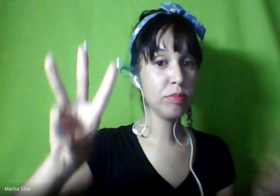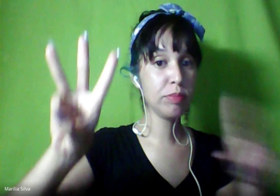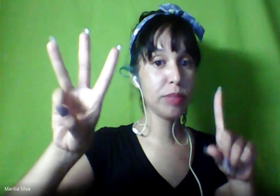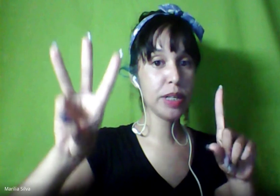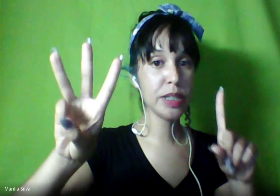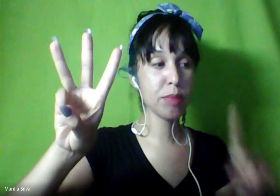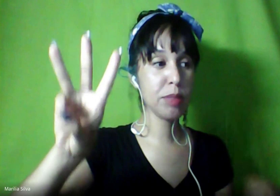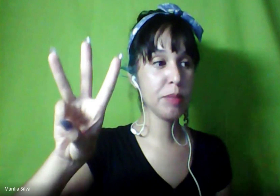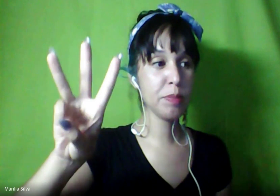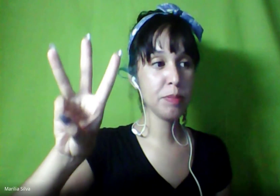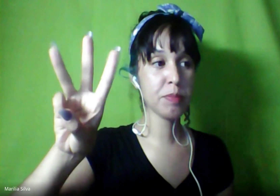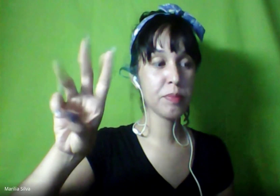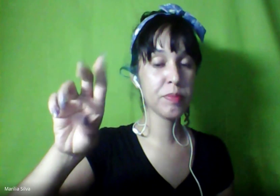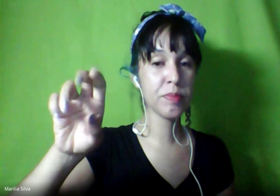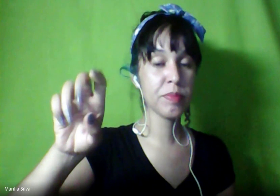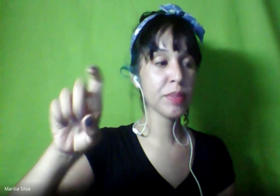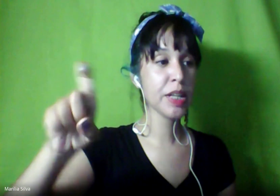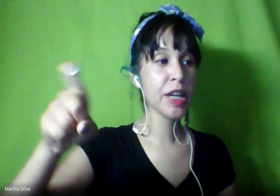W, para cima,